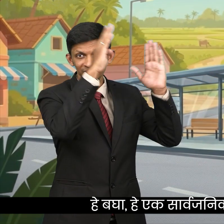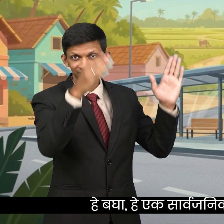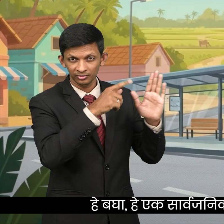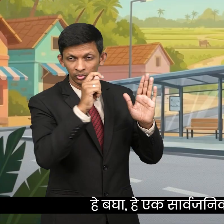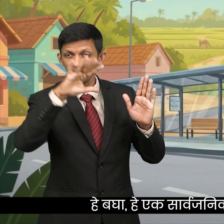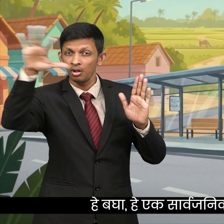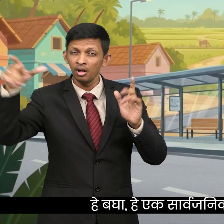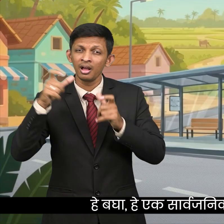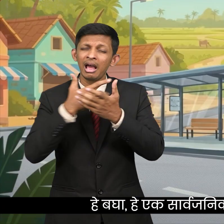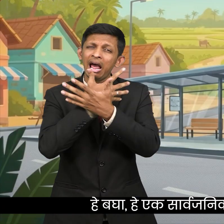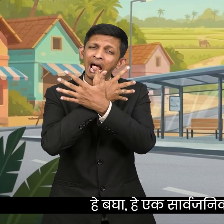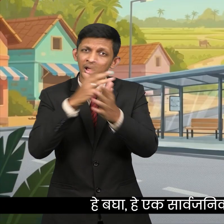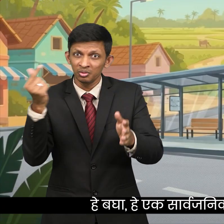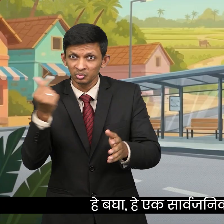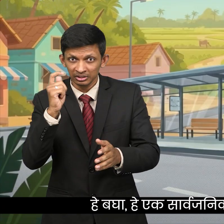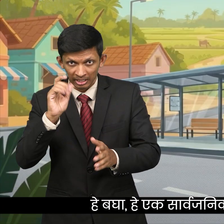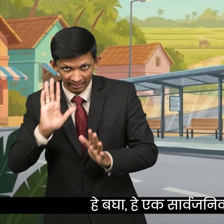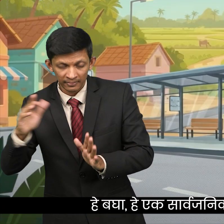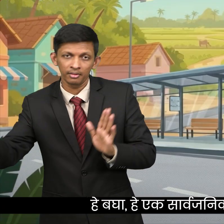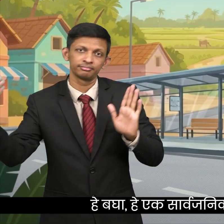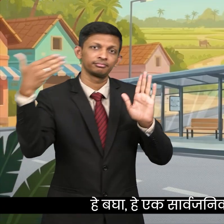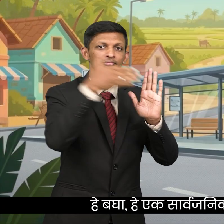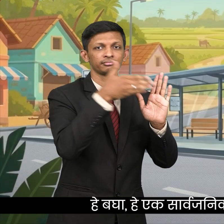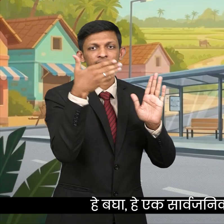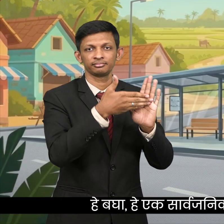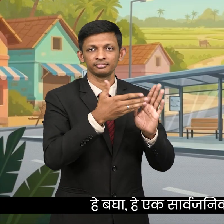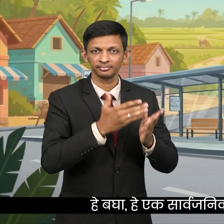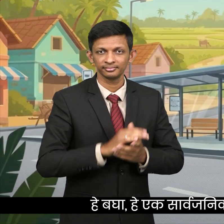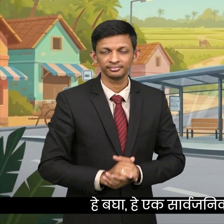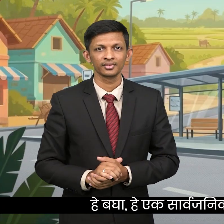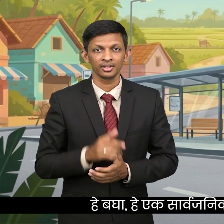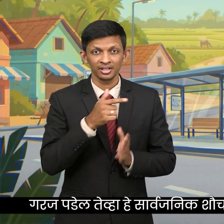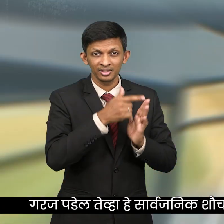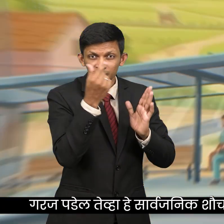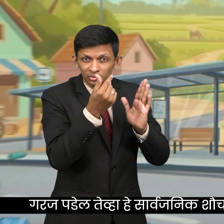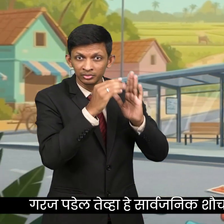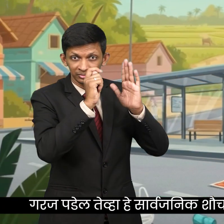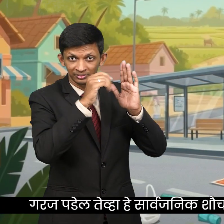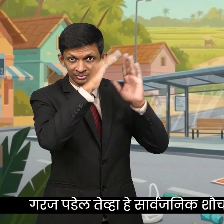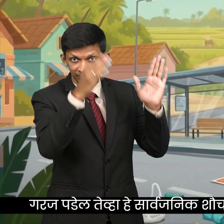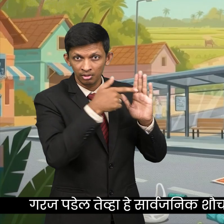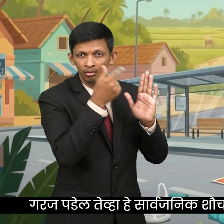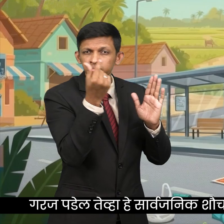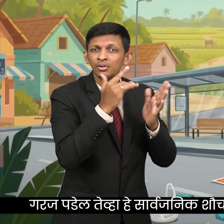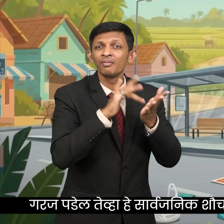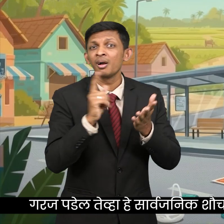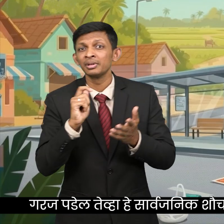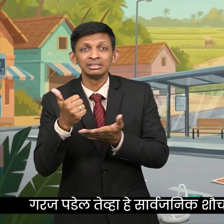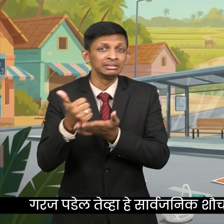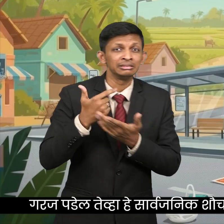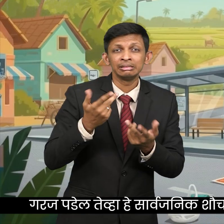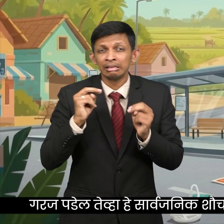सुजाता, हे बघा, हे एक सार्वजनिक शौचालय आहे. ते कोणीही वापरू